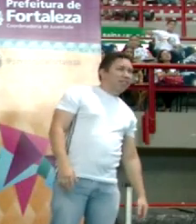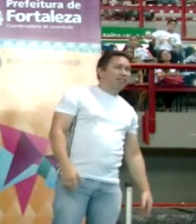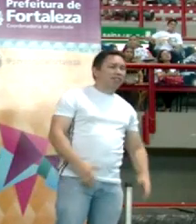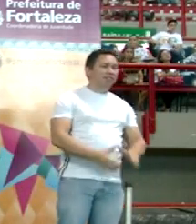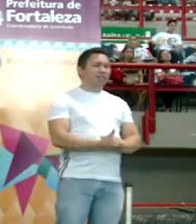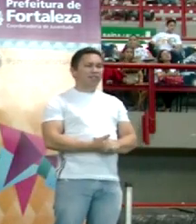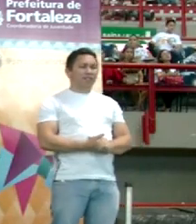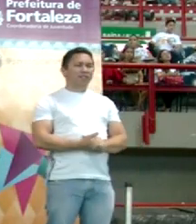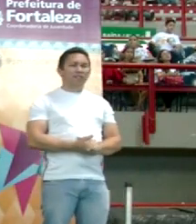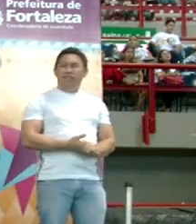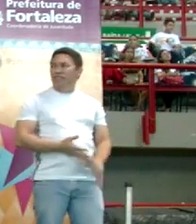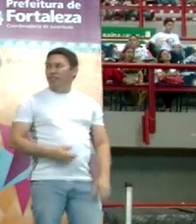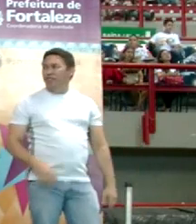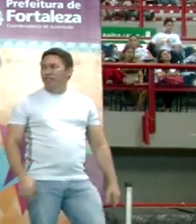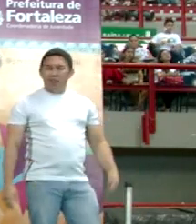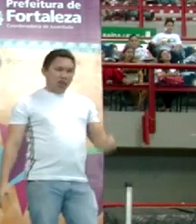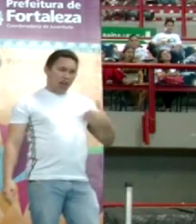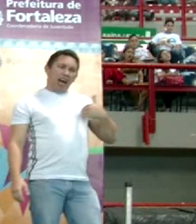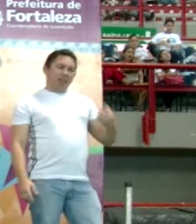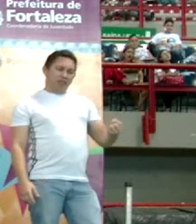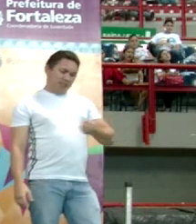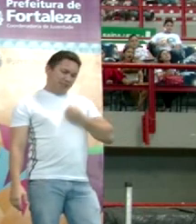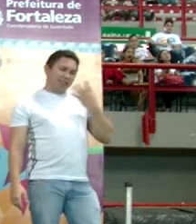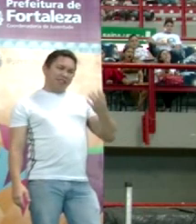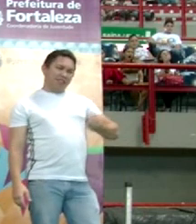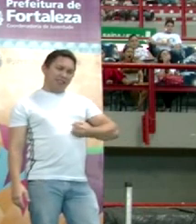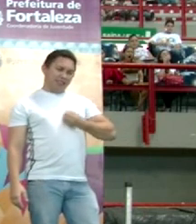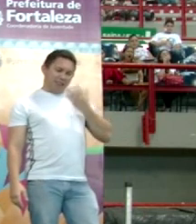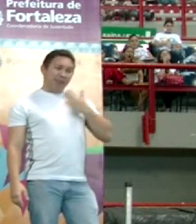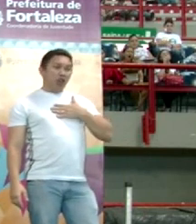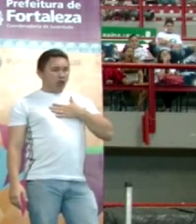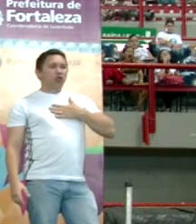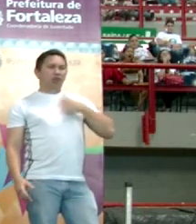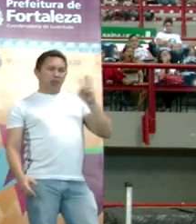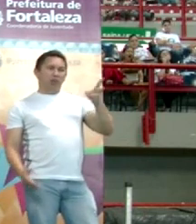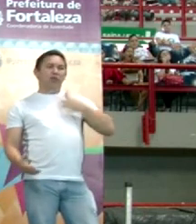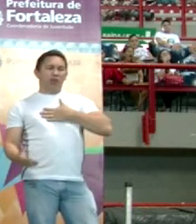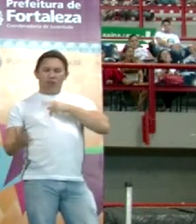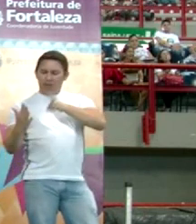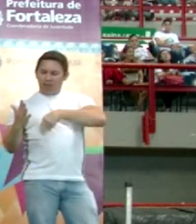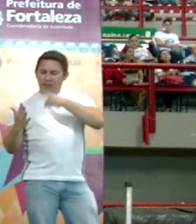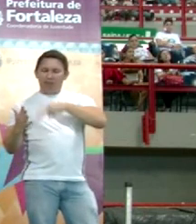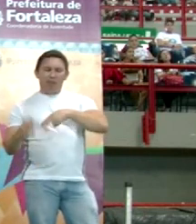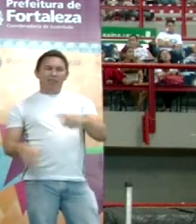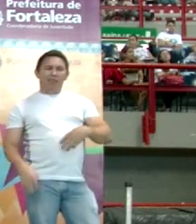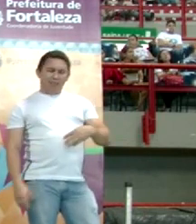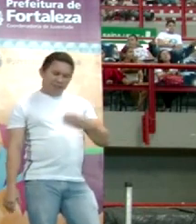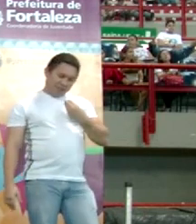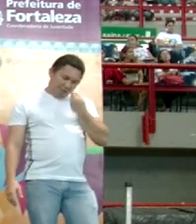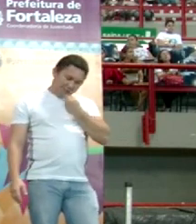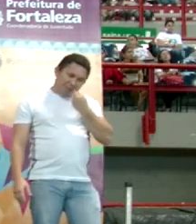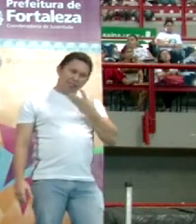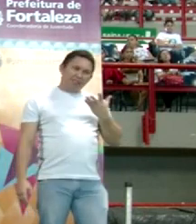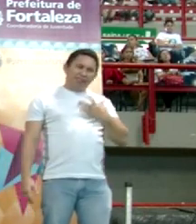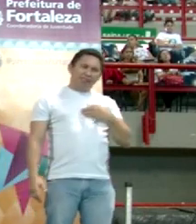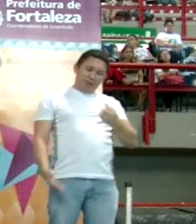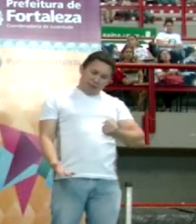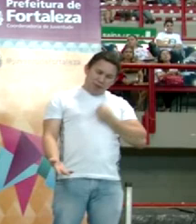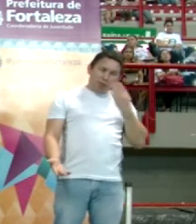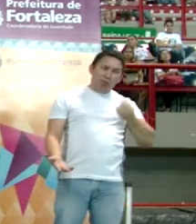lá. Aí eu quis ser poético, porque eu sempre gostei muito de ler. Eu quis mandar uma na